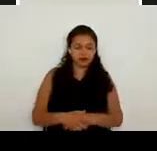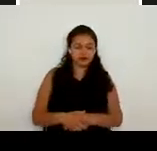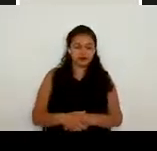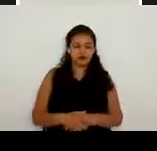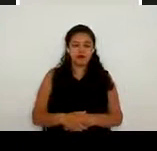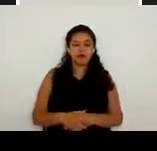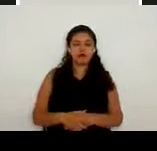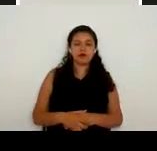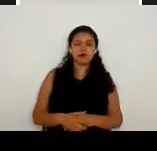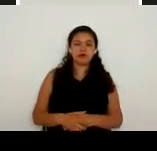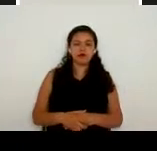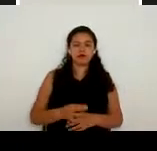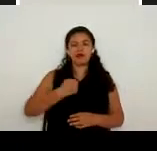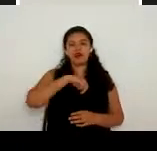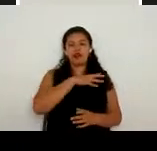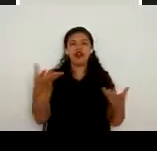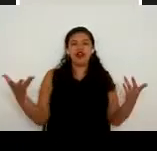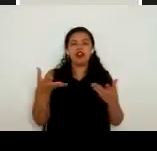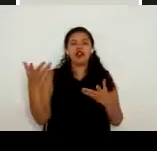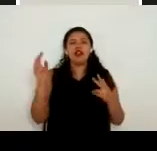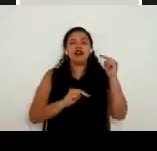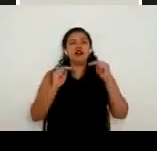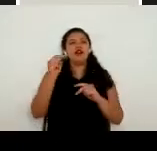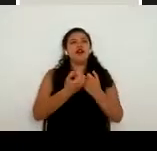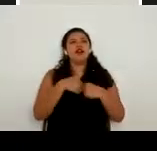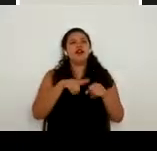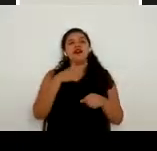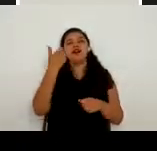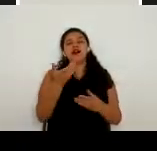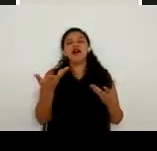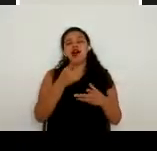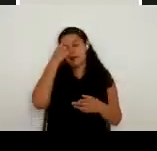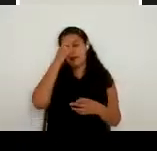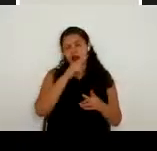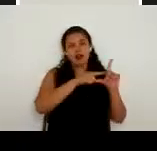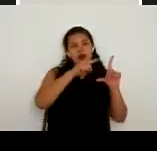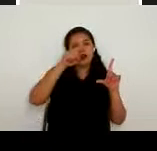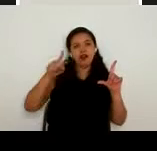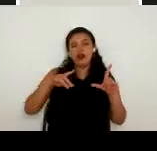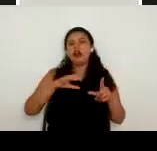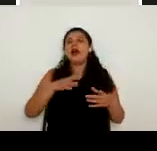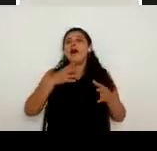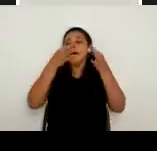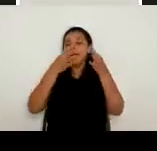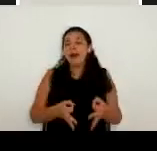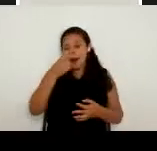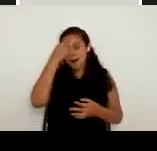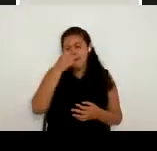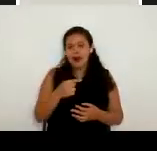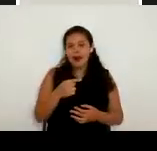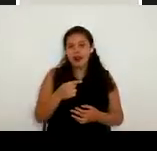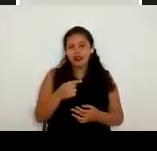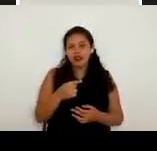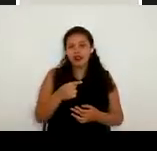hay que realizar una clasificación cesc o económica con un promedio ideal para tratar pues de